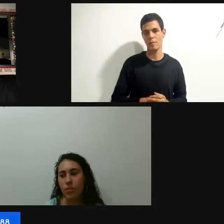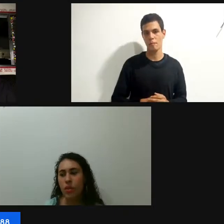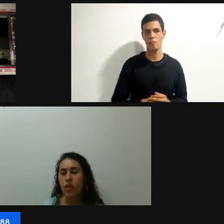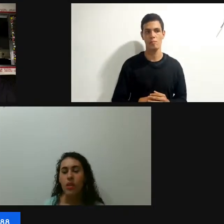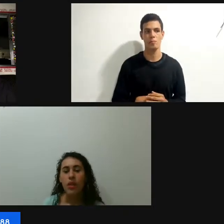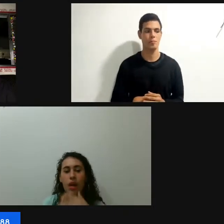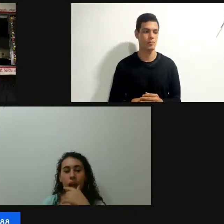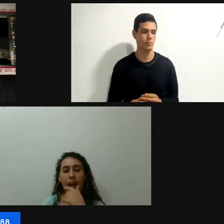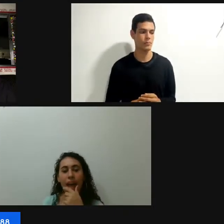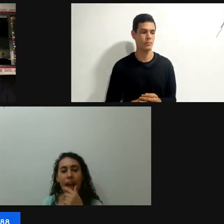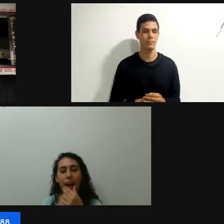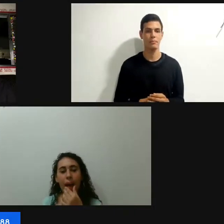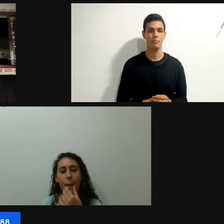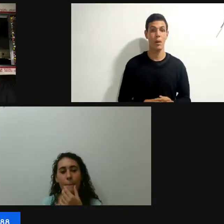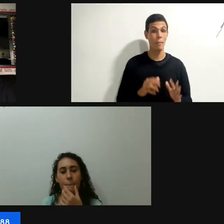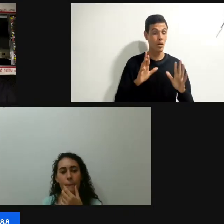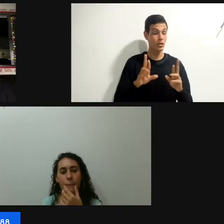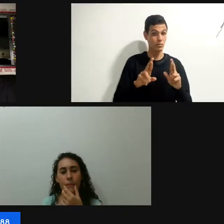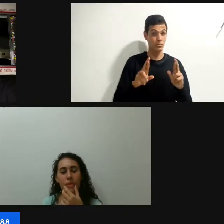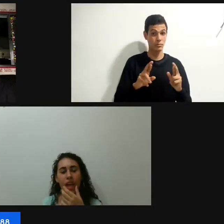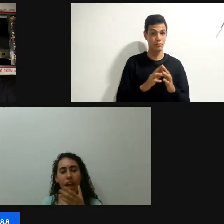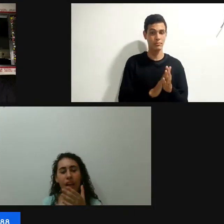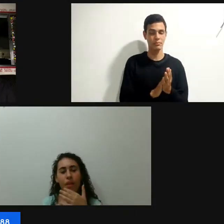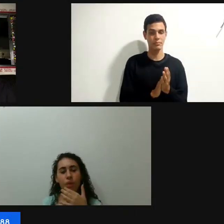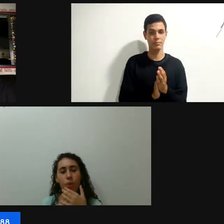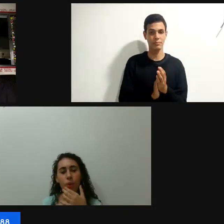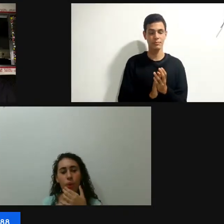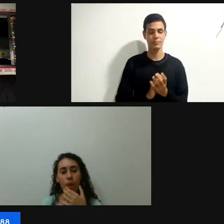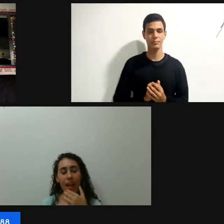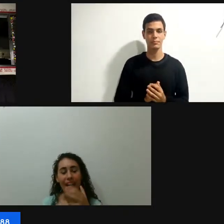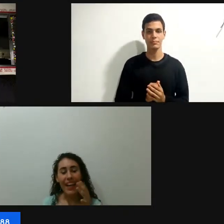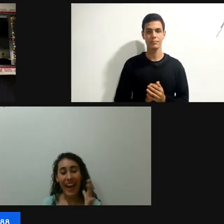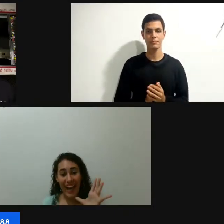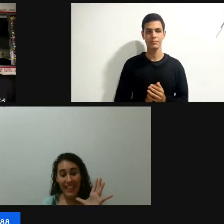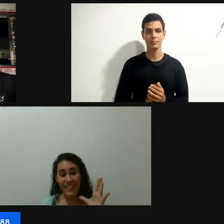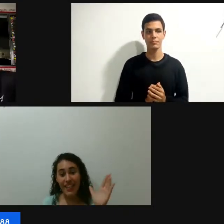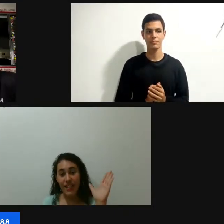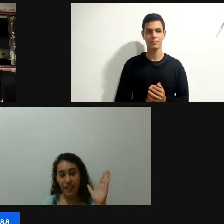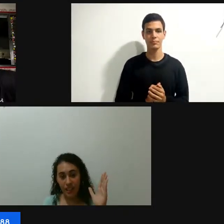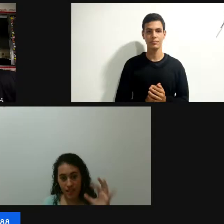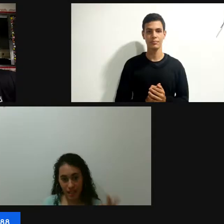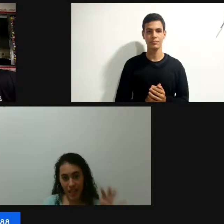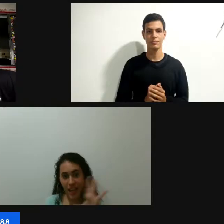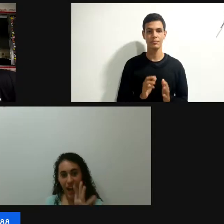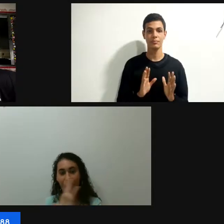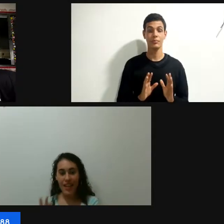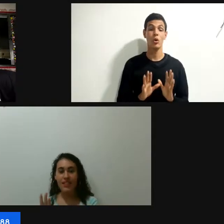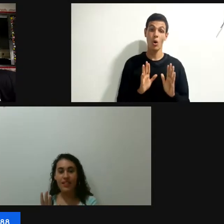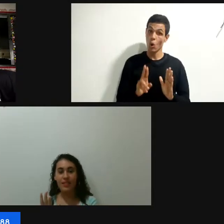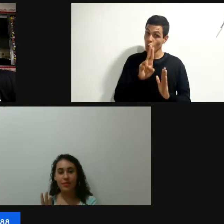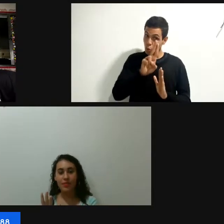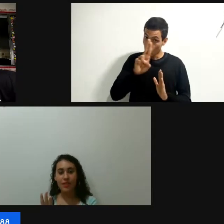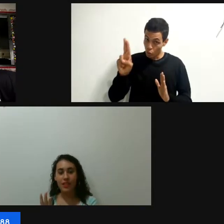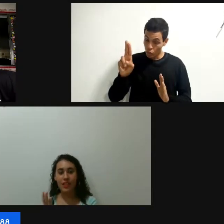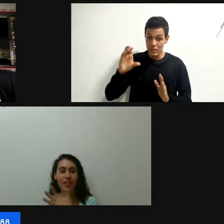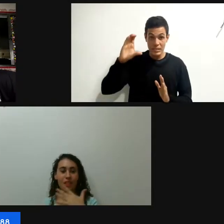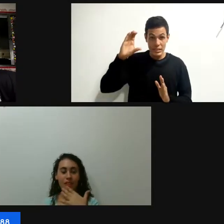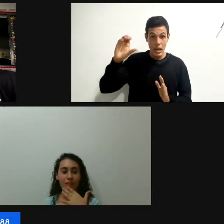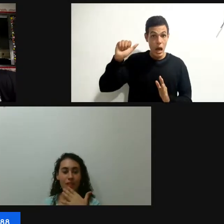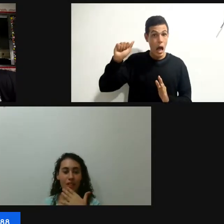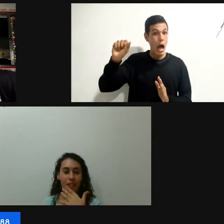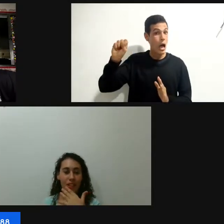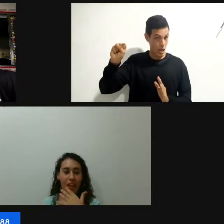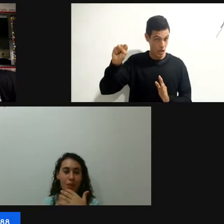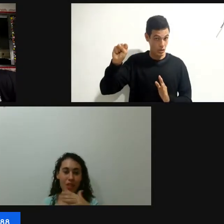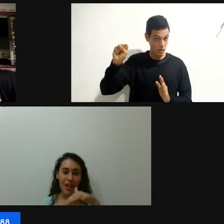Não, CAIS de navio com... Não sei se é CAS. É CAS, C-A-S. É porque é o